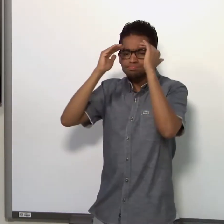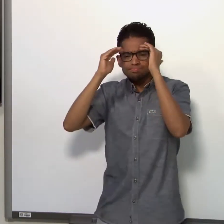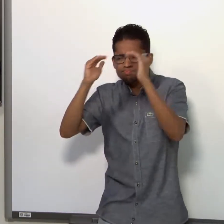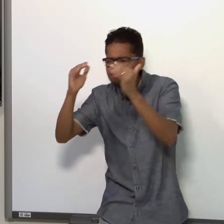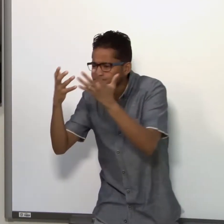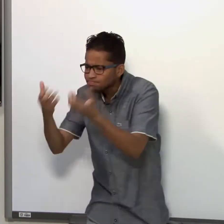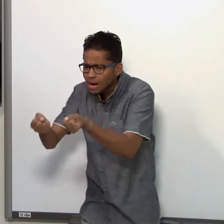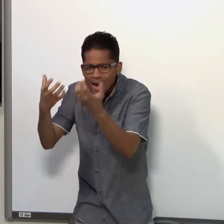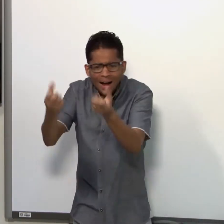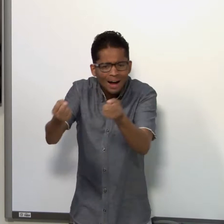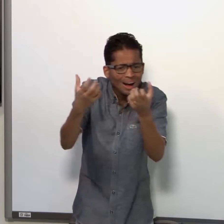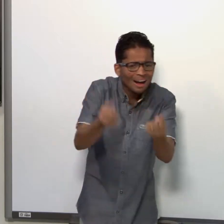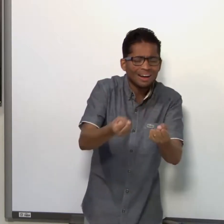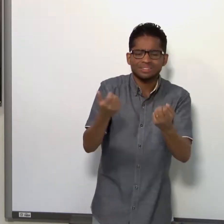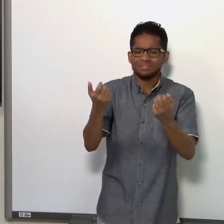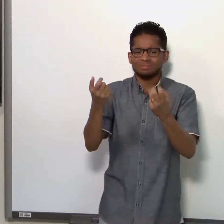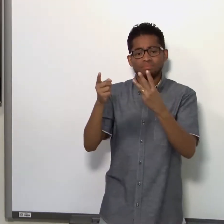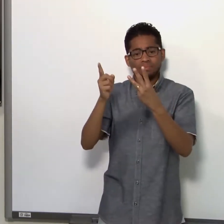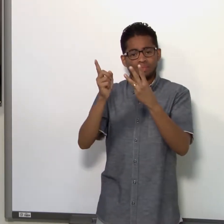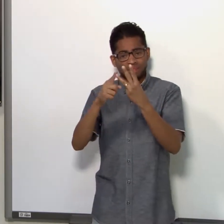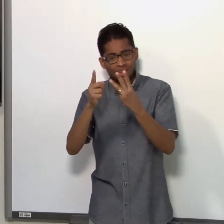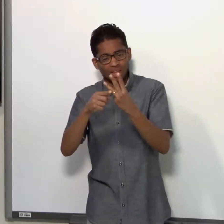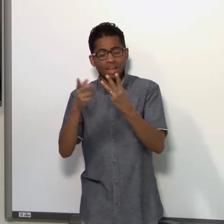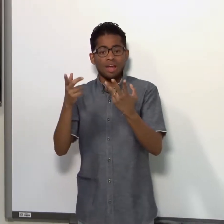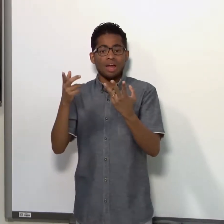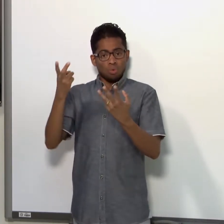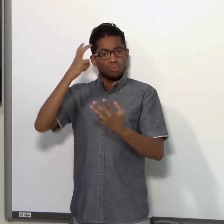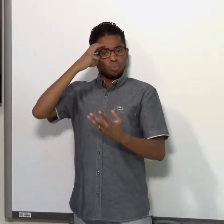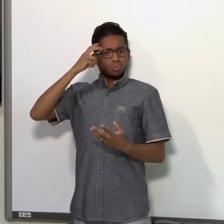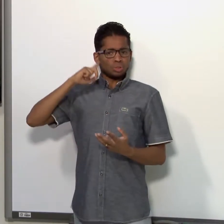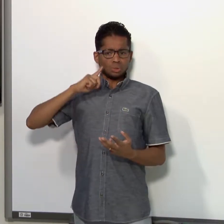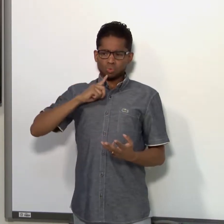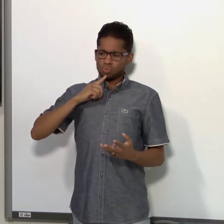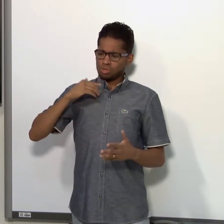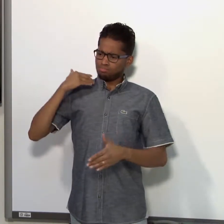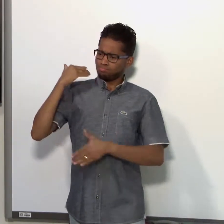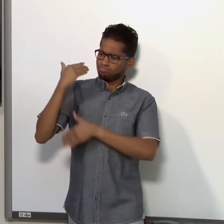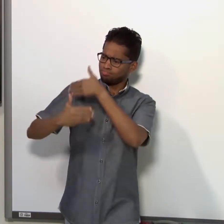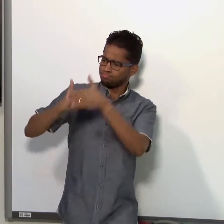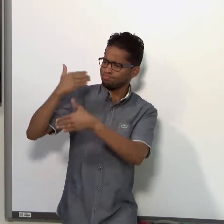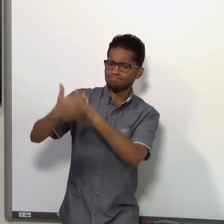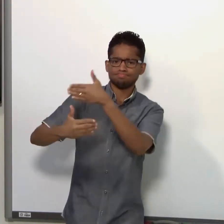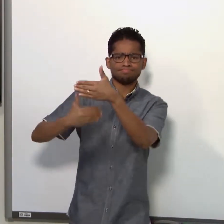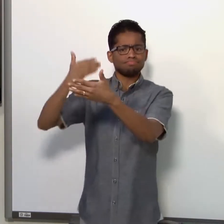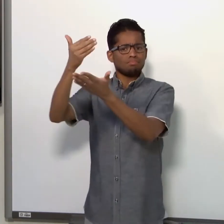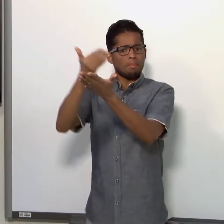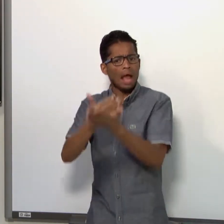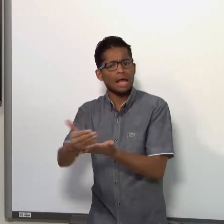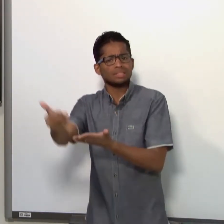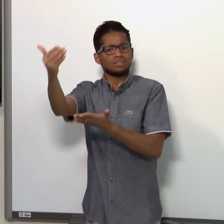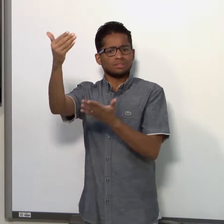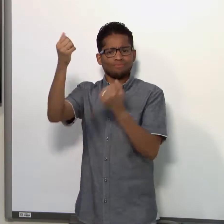estudos a respeito das diferentes culturas, a aceitação do diferente, de outras culturas. E isso